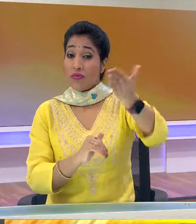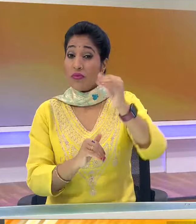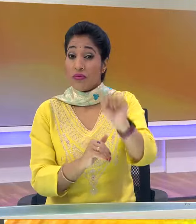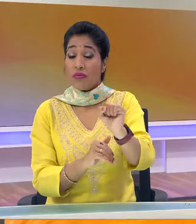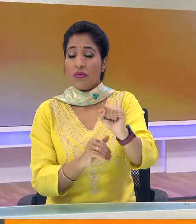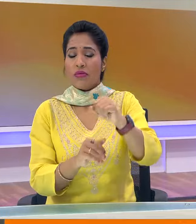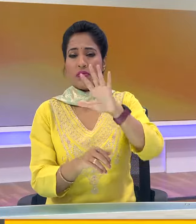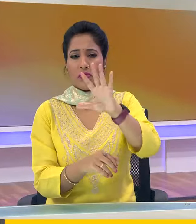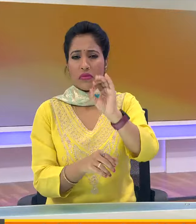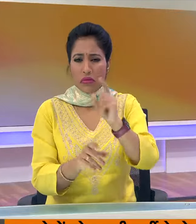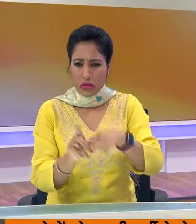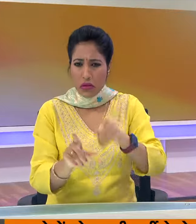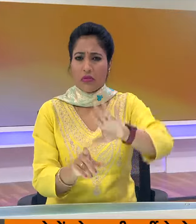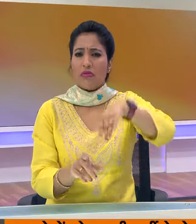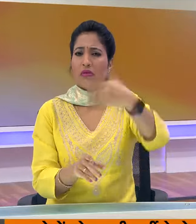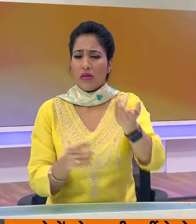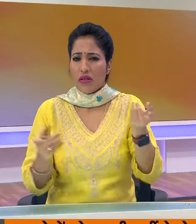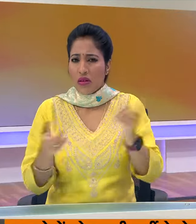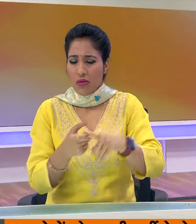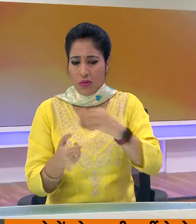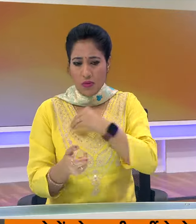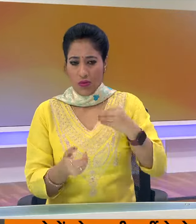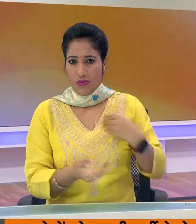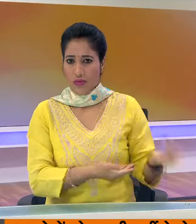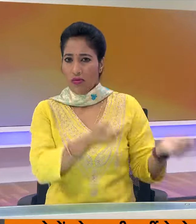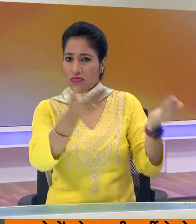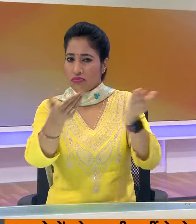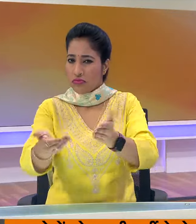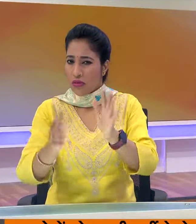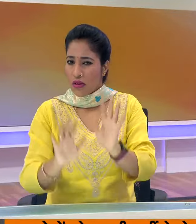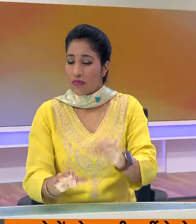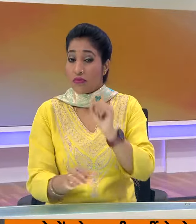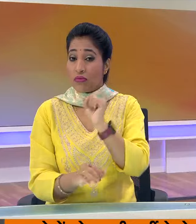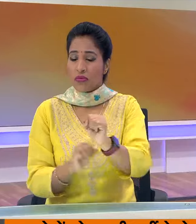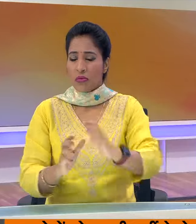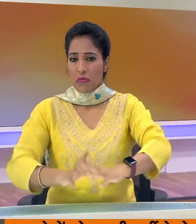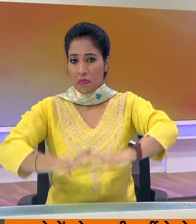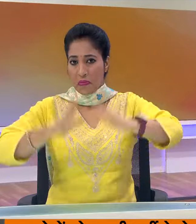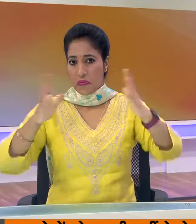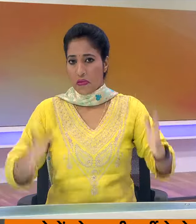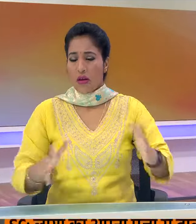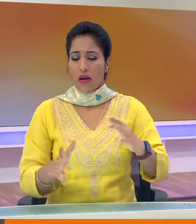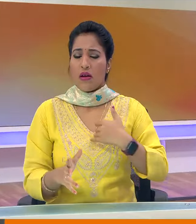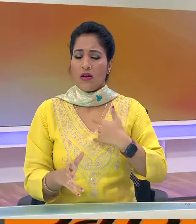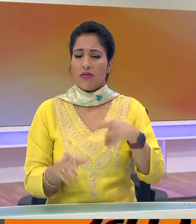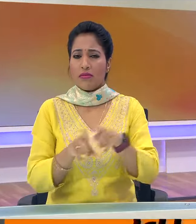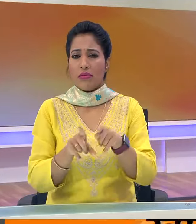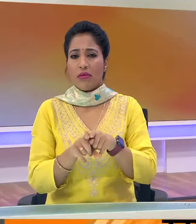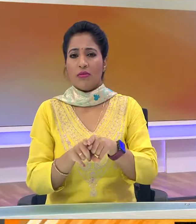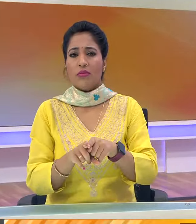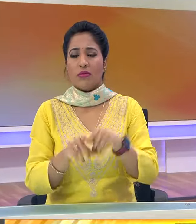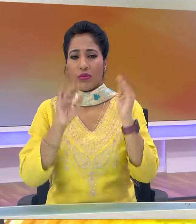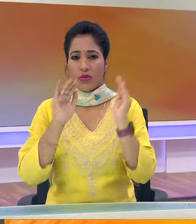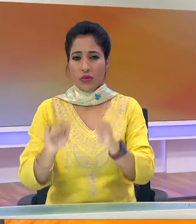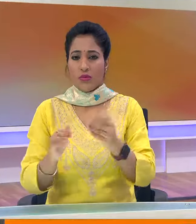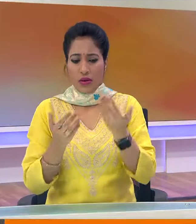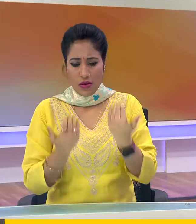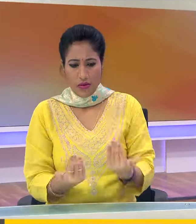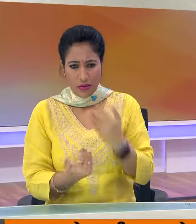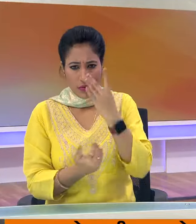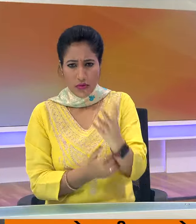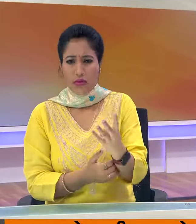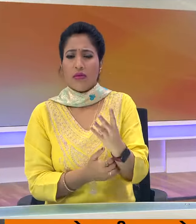जिनको 50 साल के बाद इमरजेंसी में हॉस्पिटल एडमिट होना पड़ता है, उनके लिए एक बहुत बड़ी दिलासादायक बात है। यहाँ पे जो अभी केंद्र सरकार